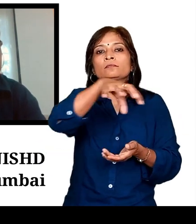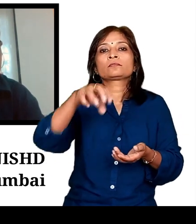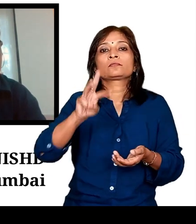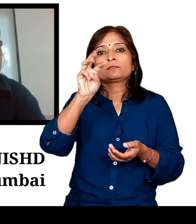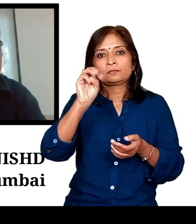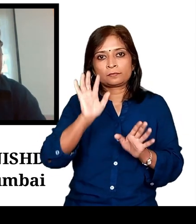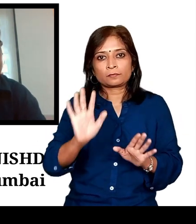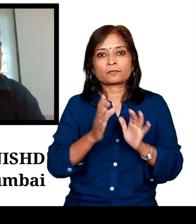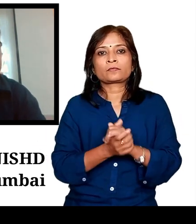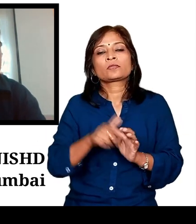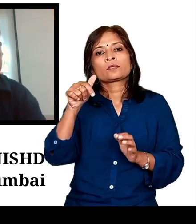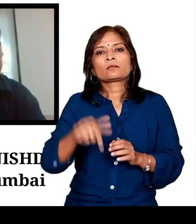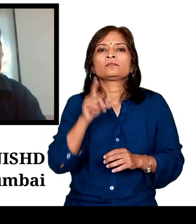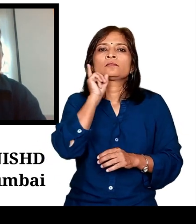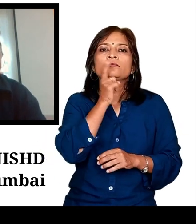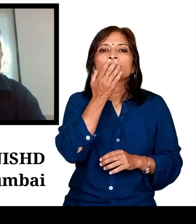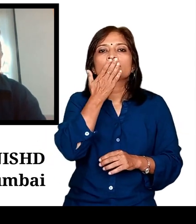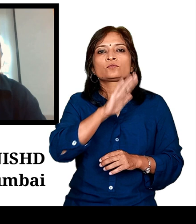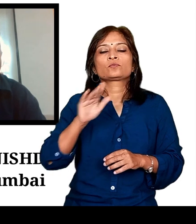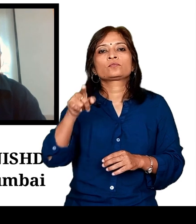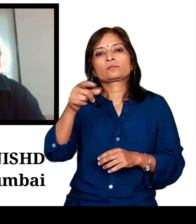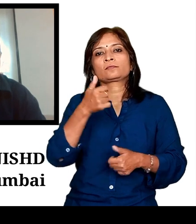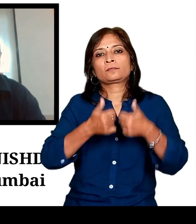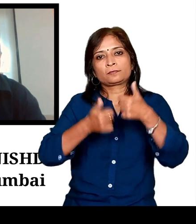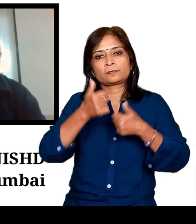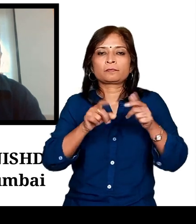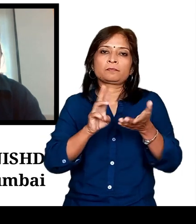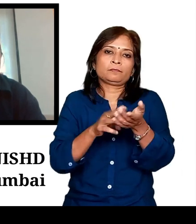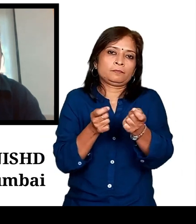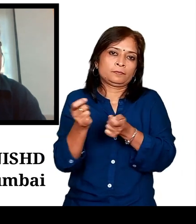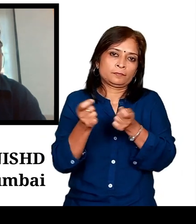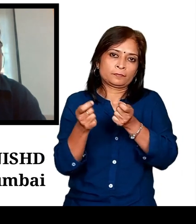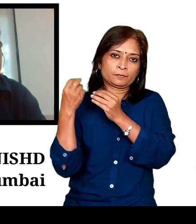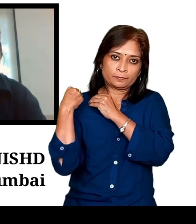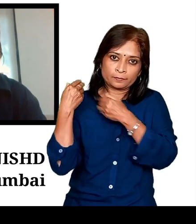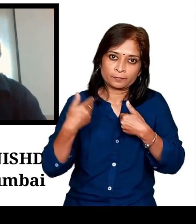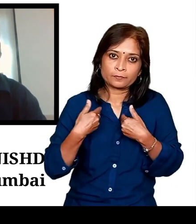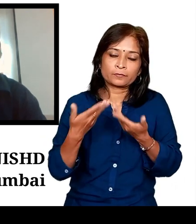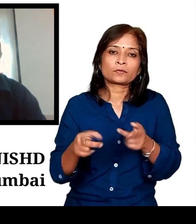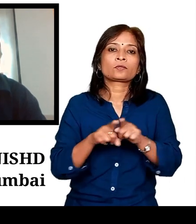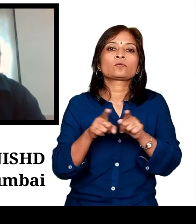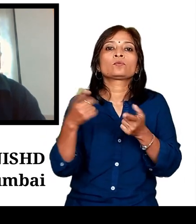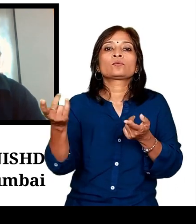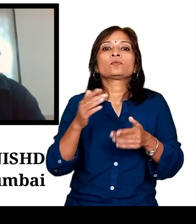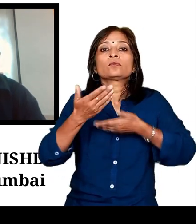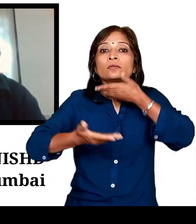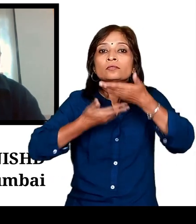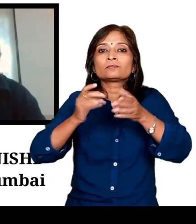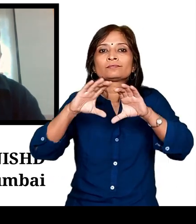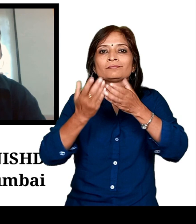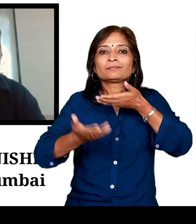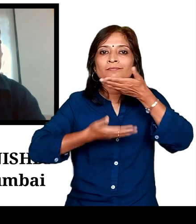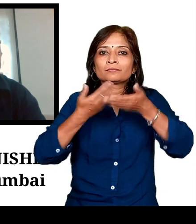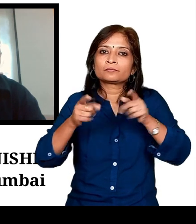है। तो ऐसे बच्चों के एग्जामिनेशन भी हम अरेंज करते हैं, उनके कॉन्टैक्ट क्लासेस भी हम अरेंज करते